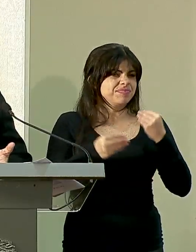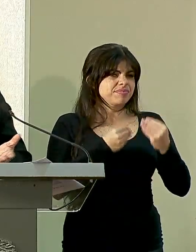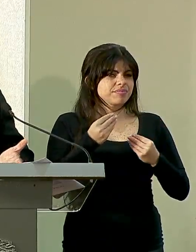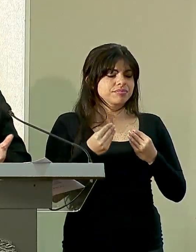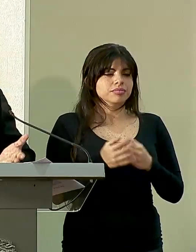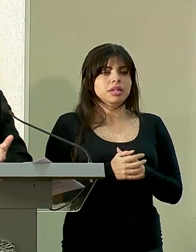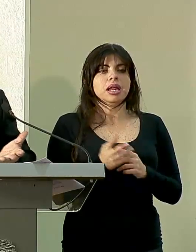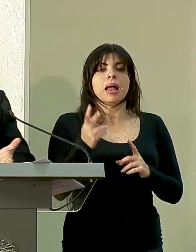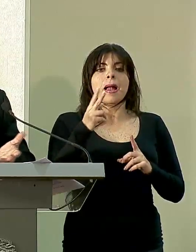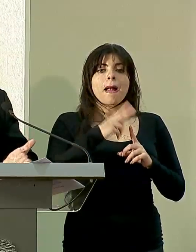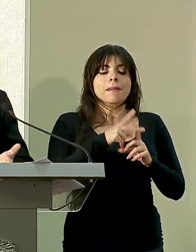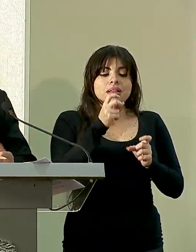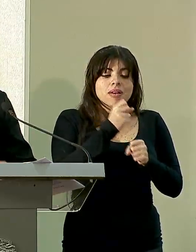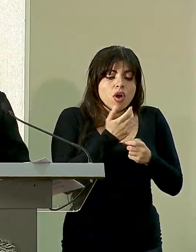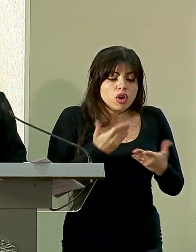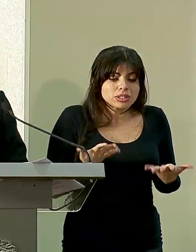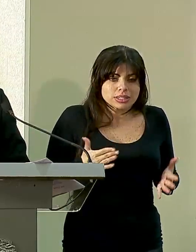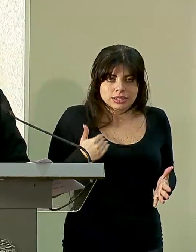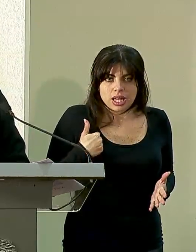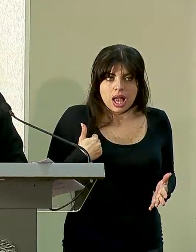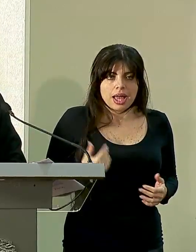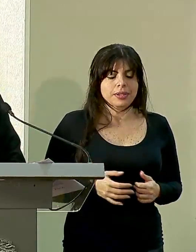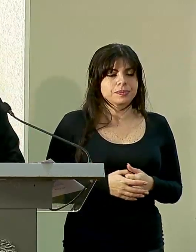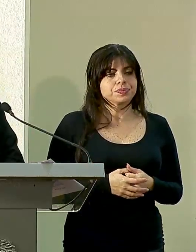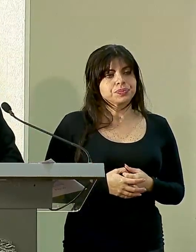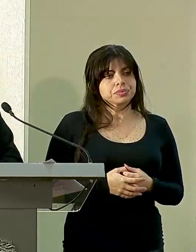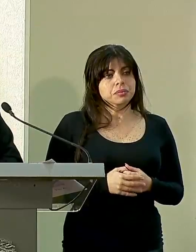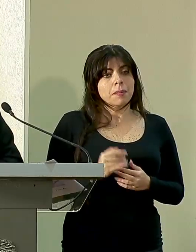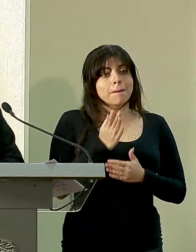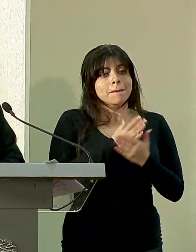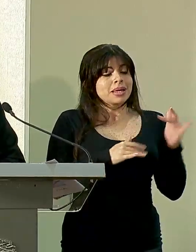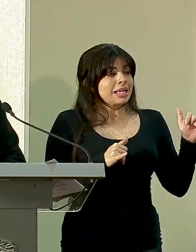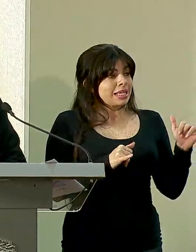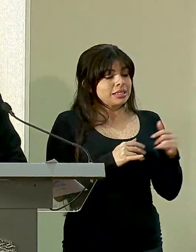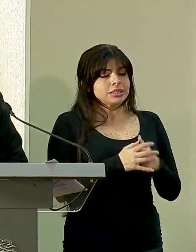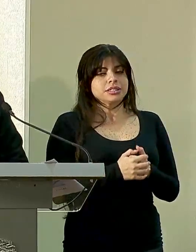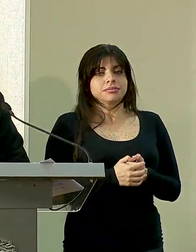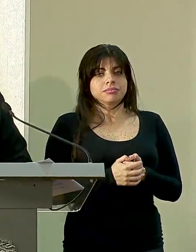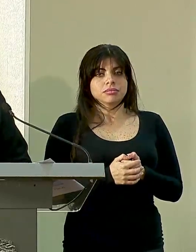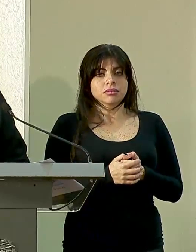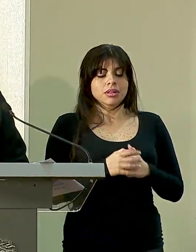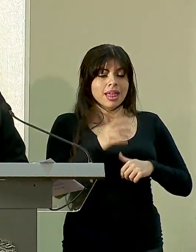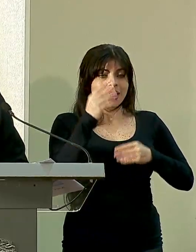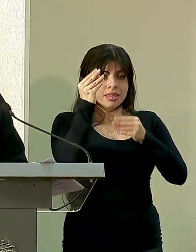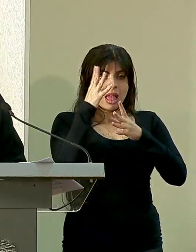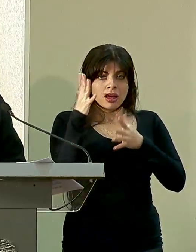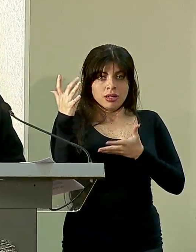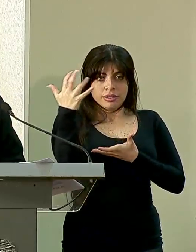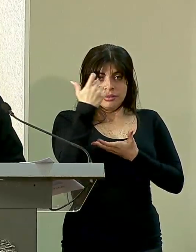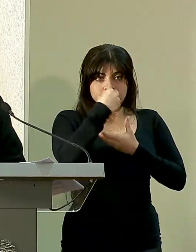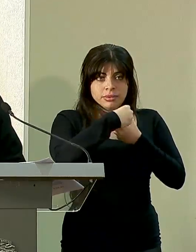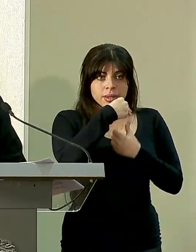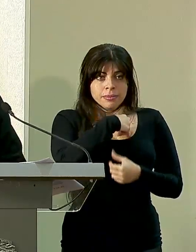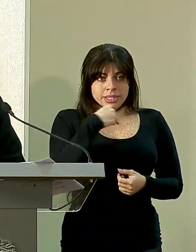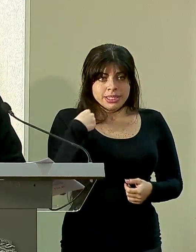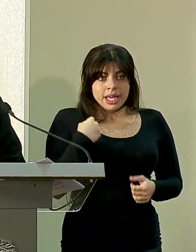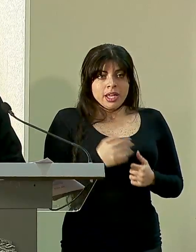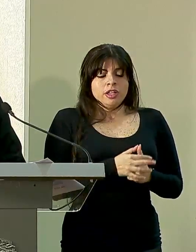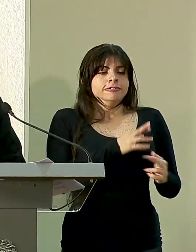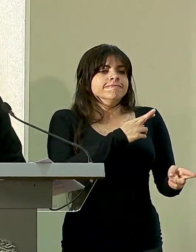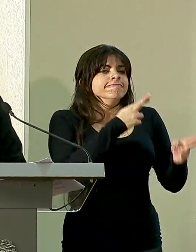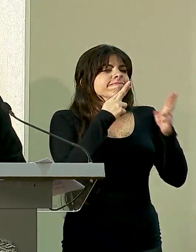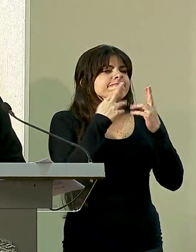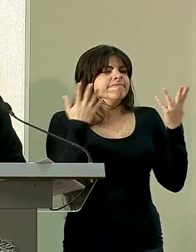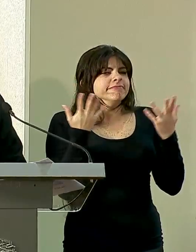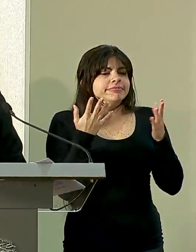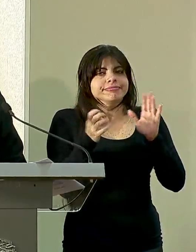digamos, trabajando con lo que se tenía a mano. Parte de esa fase, de los datos que hemos recopilado en el Ministerio, dan como